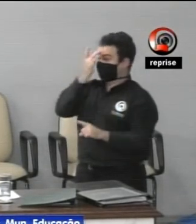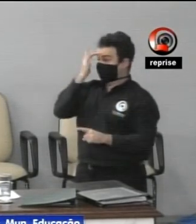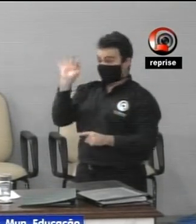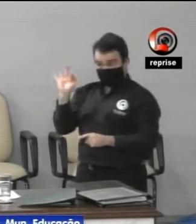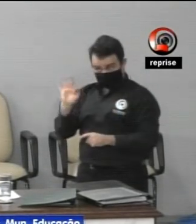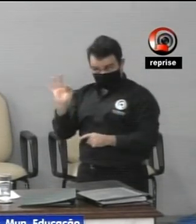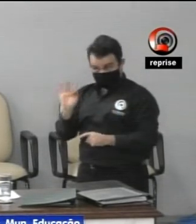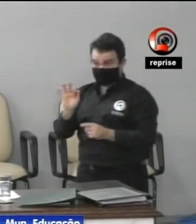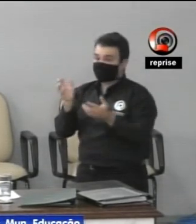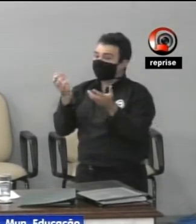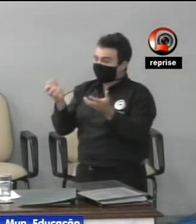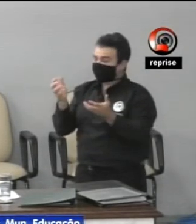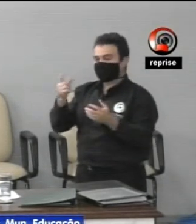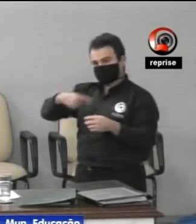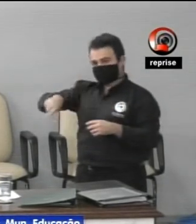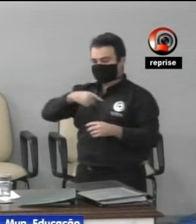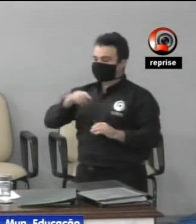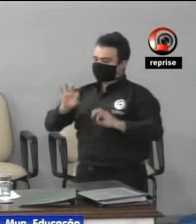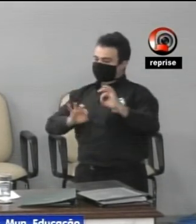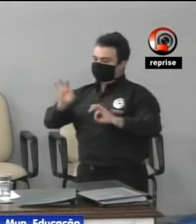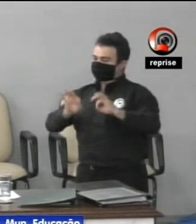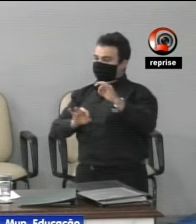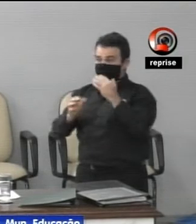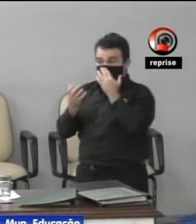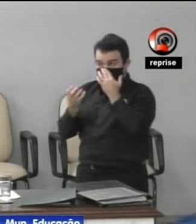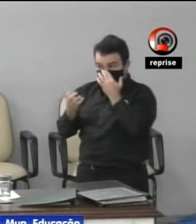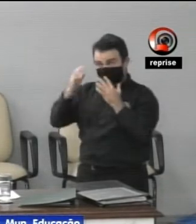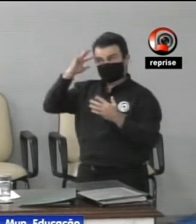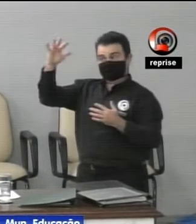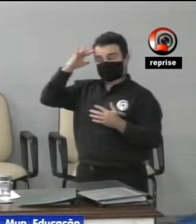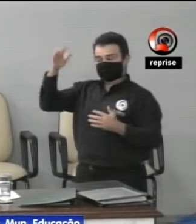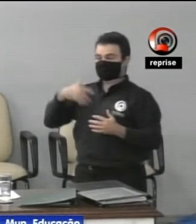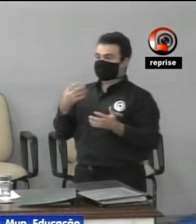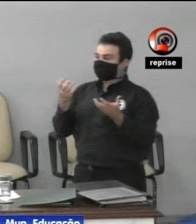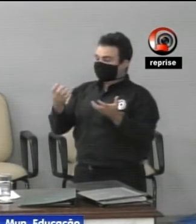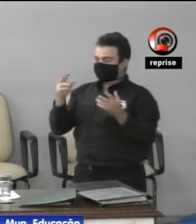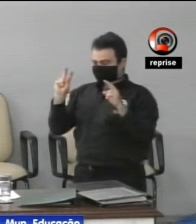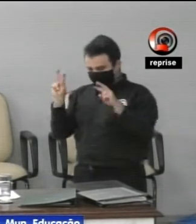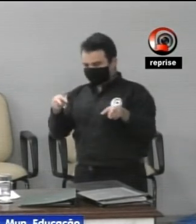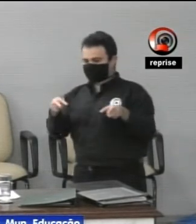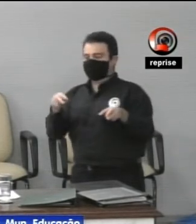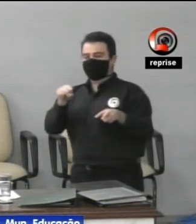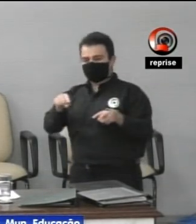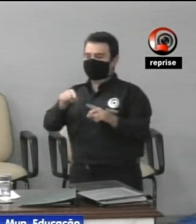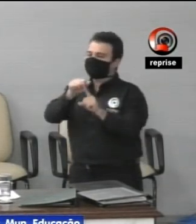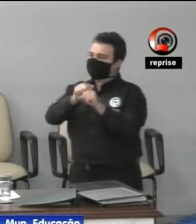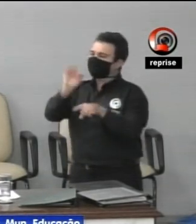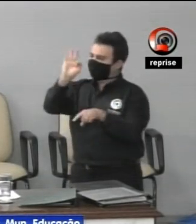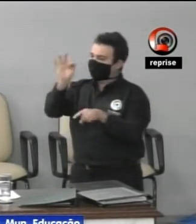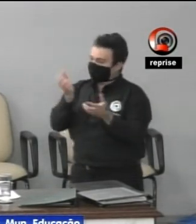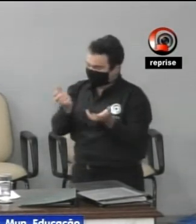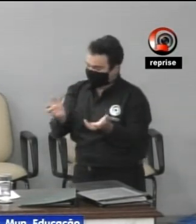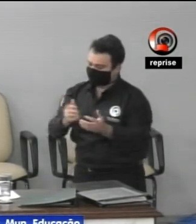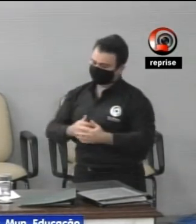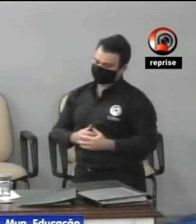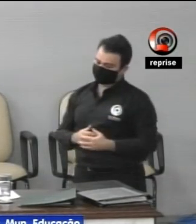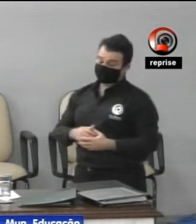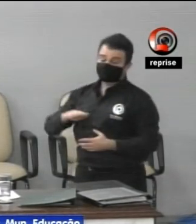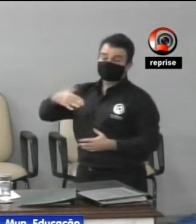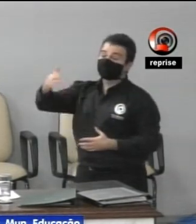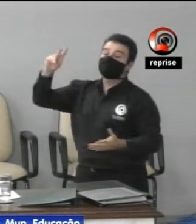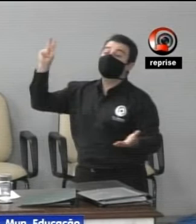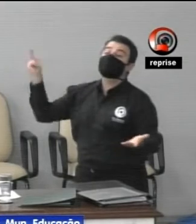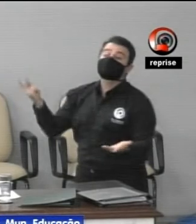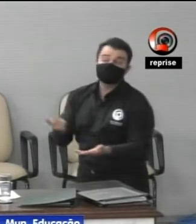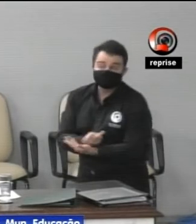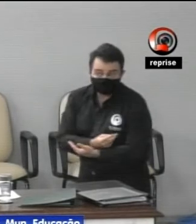que estive aqui e disse que o meu olhar era que realmente o lugar de criança era na escola. O que aconteceu naquele